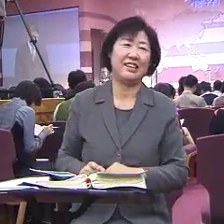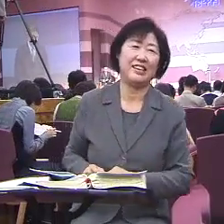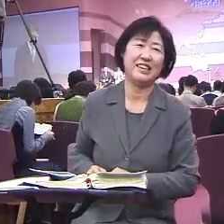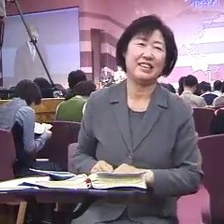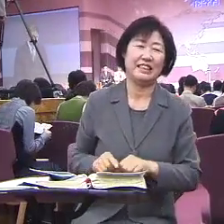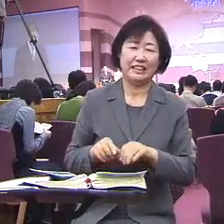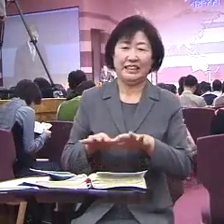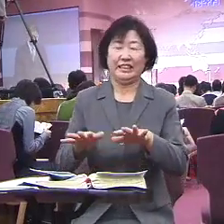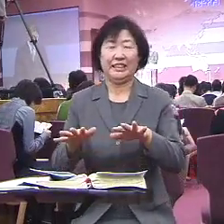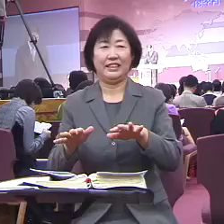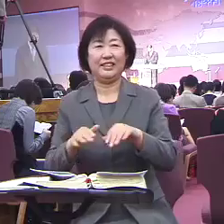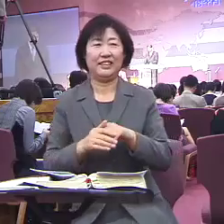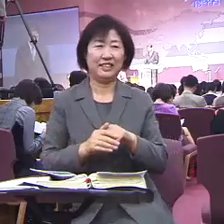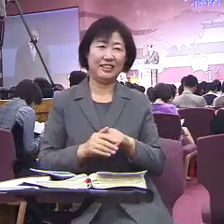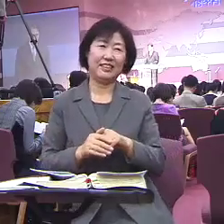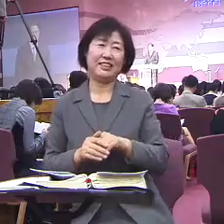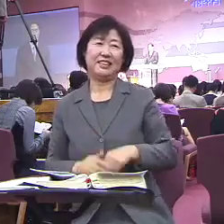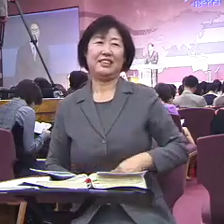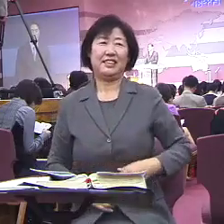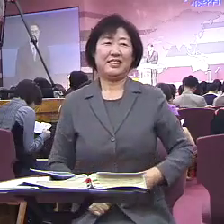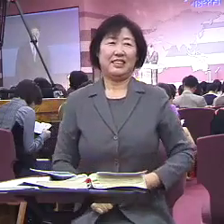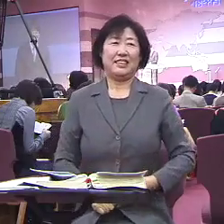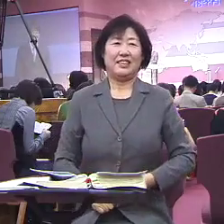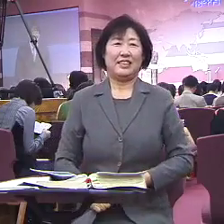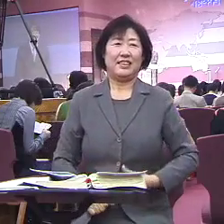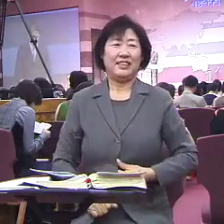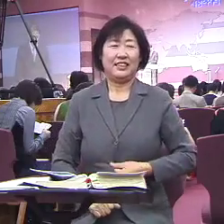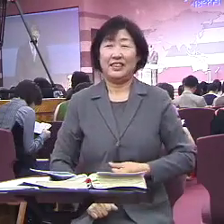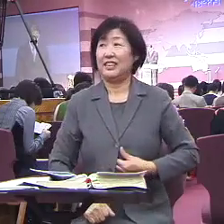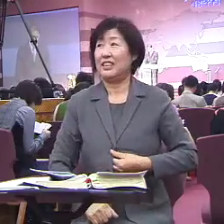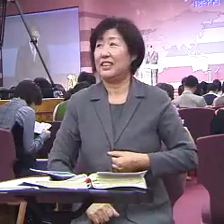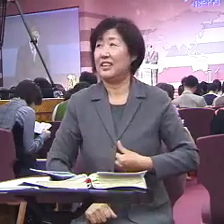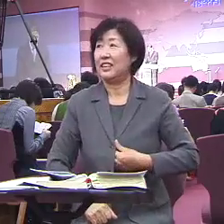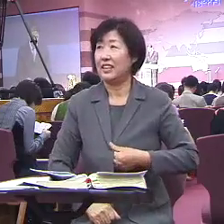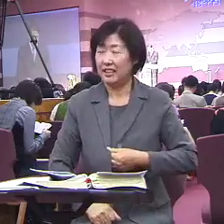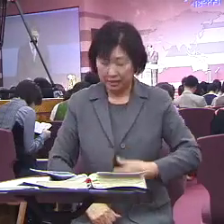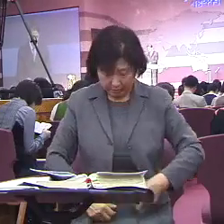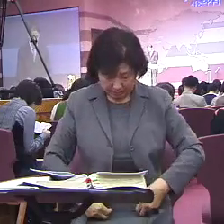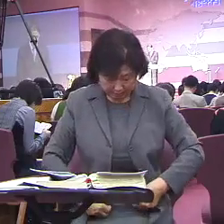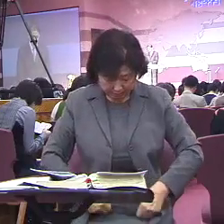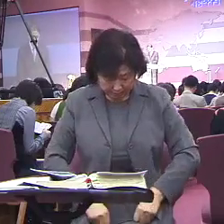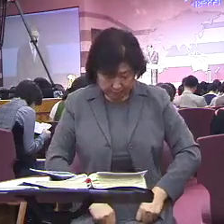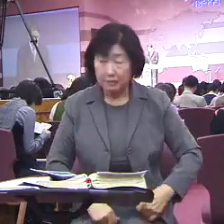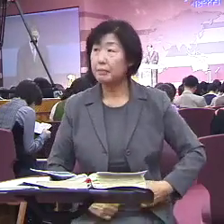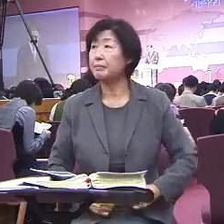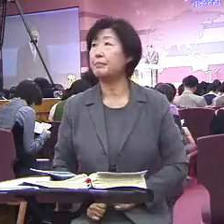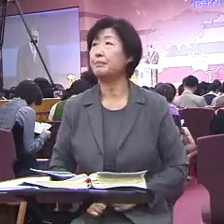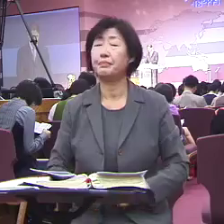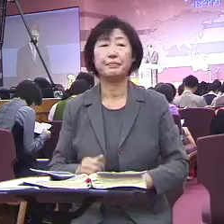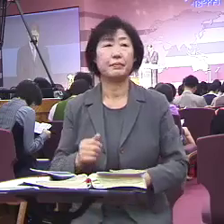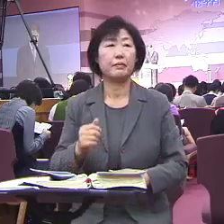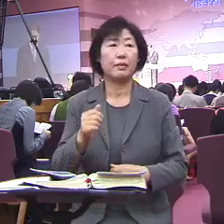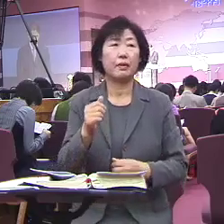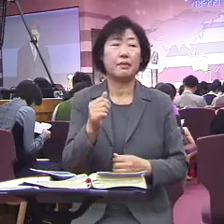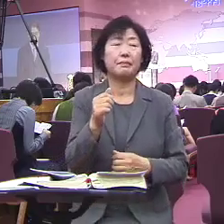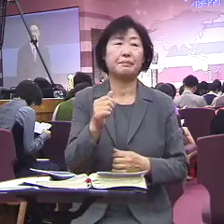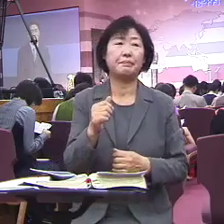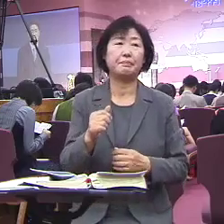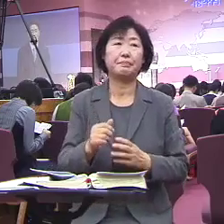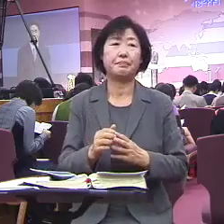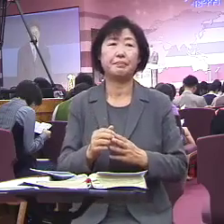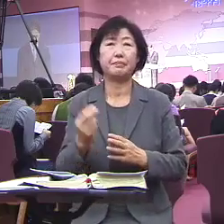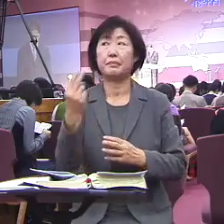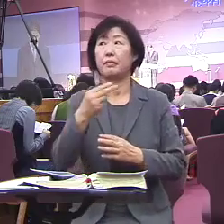좋겠습니다. 아멘. 공동체 소식 전해드립니다. 과거를 치유하고 내 삶의 부흥을